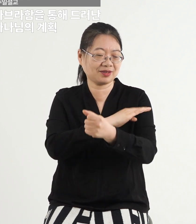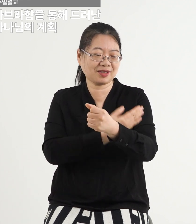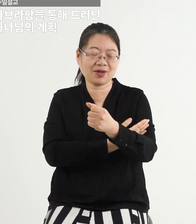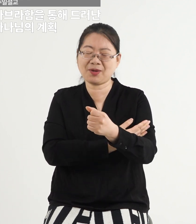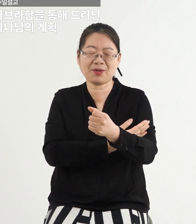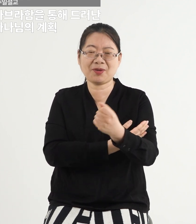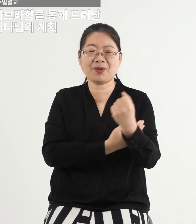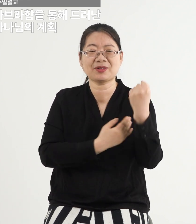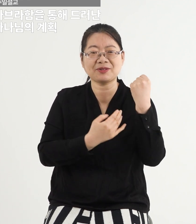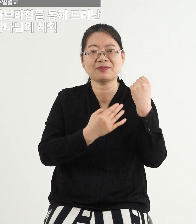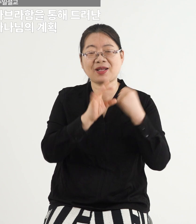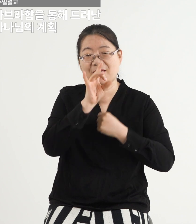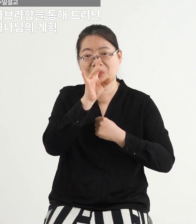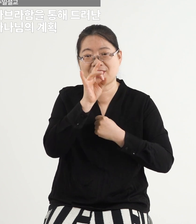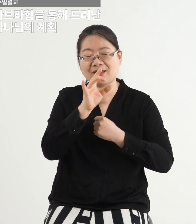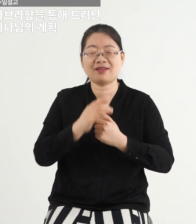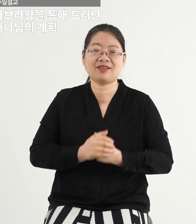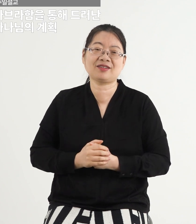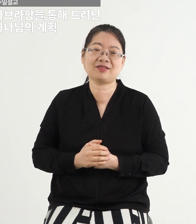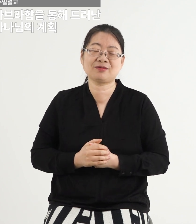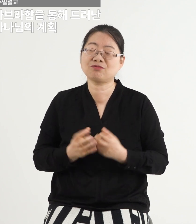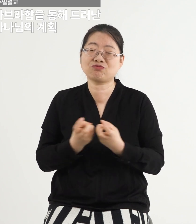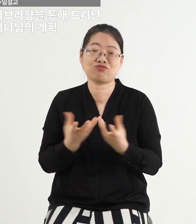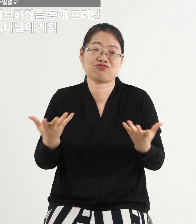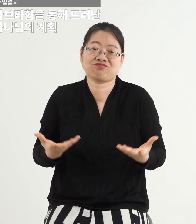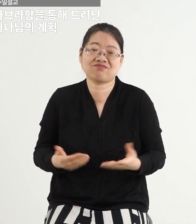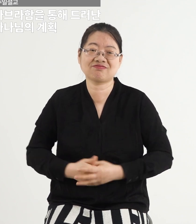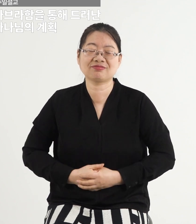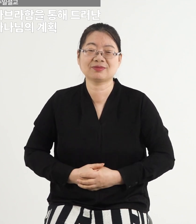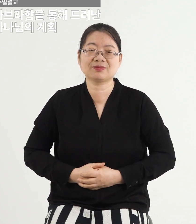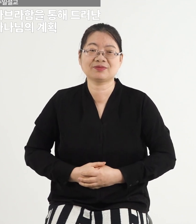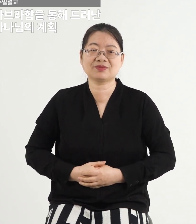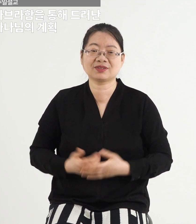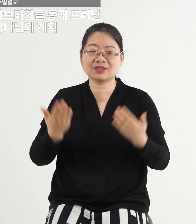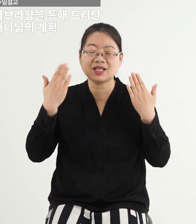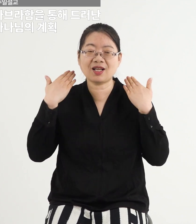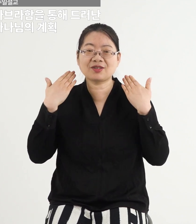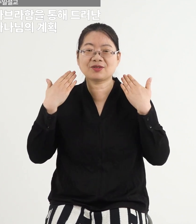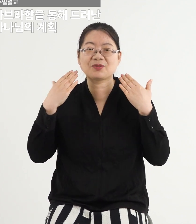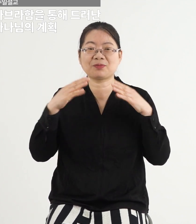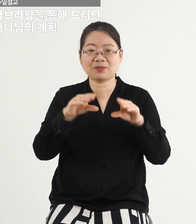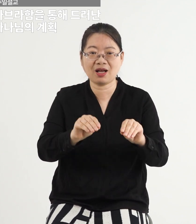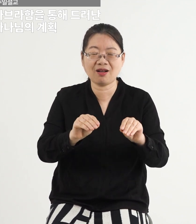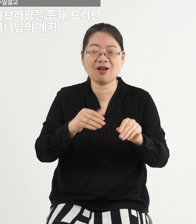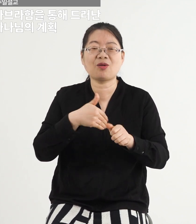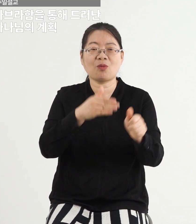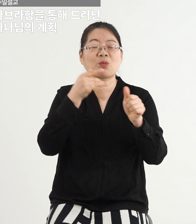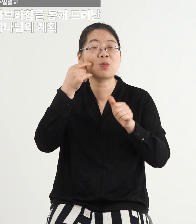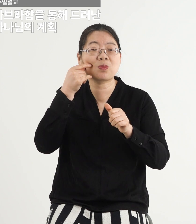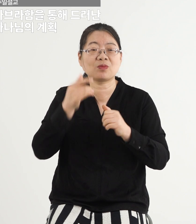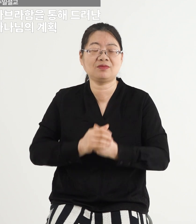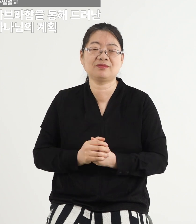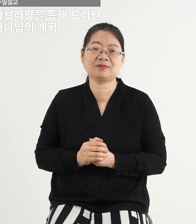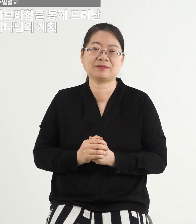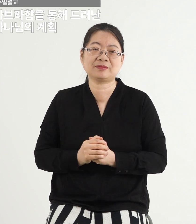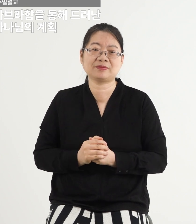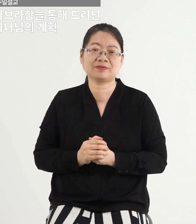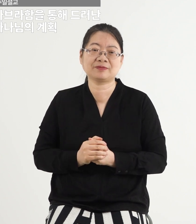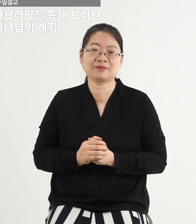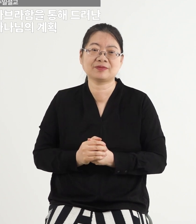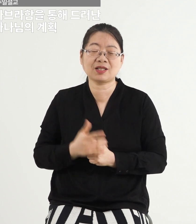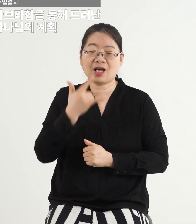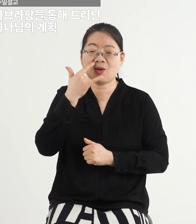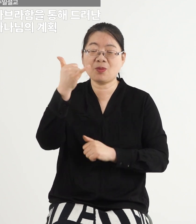되고 실력이 안 되고 능력이 안 되면 어쩔 수 없는 거예요. 학교 중단시키고 못 보내는 거예요.